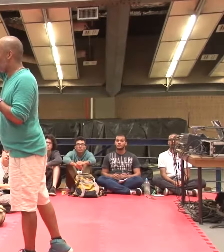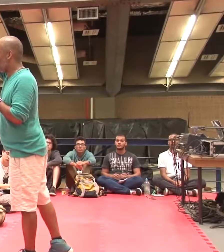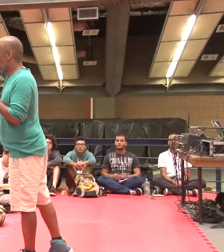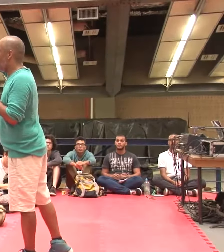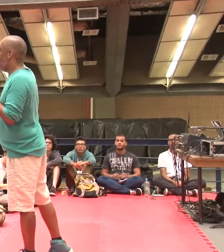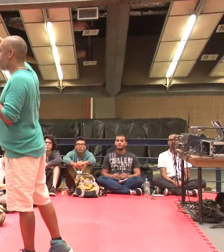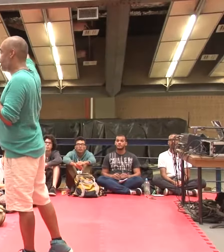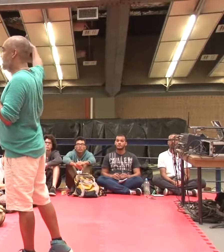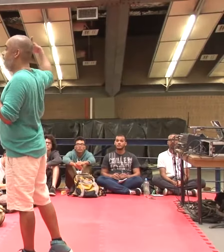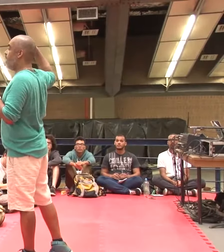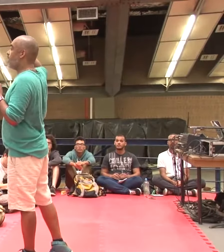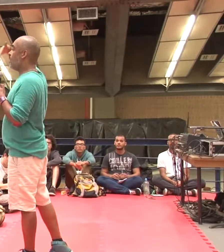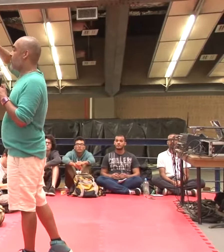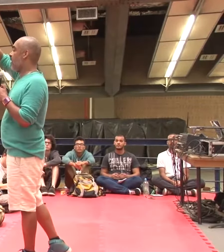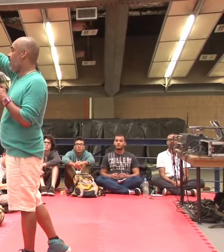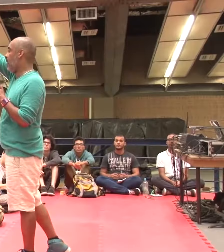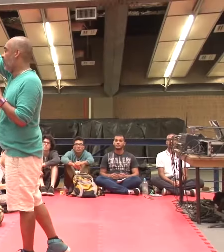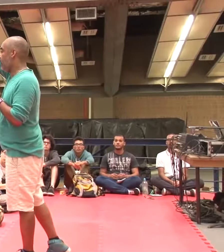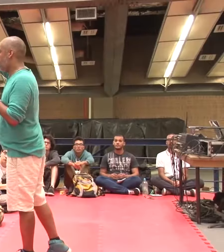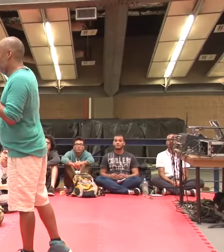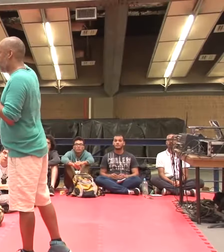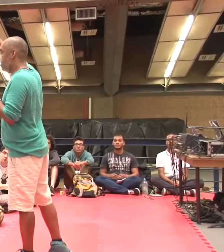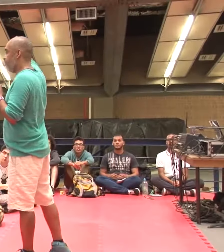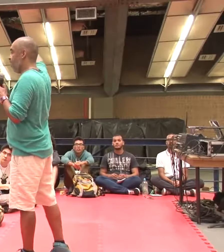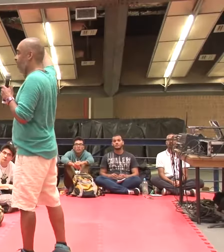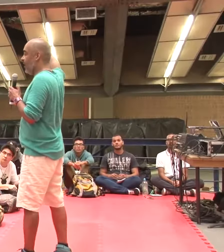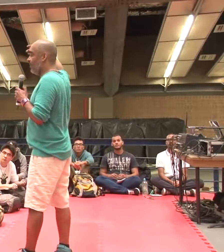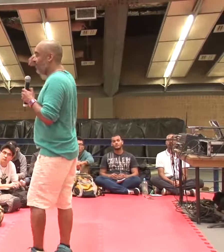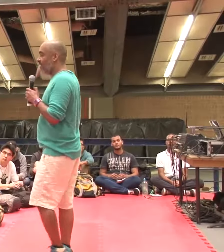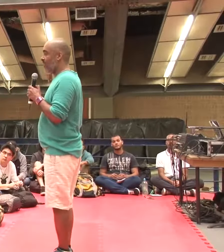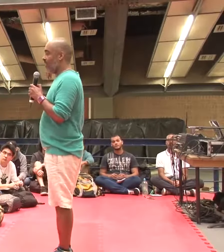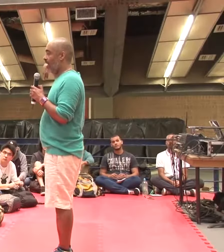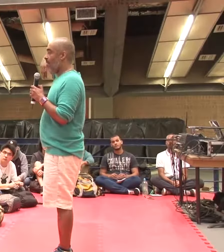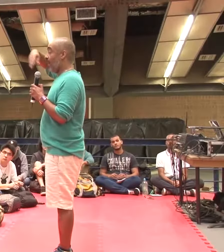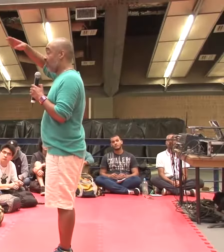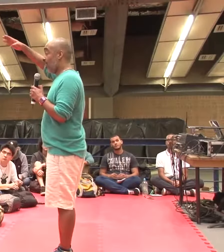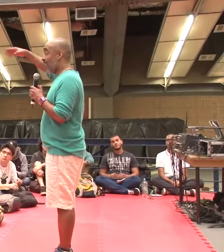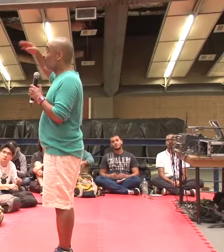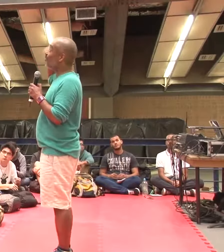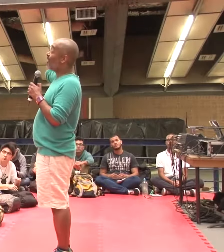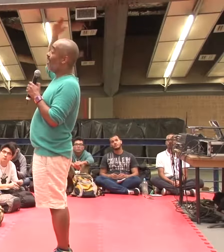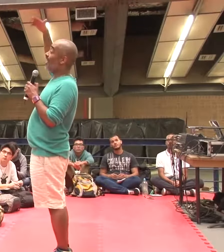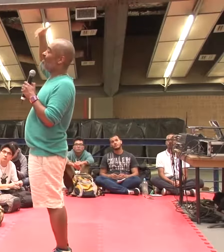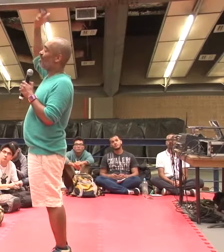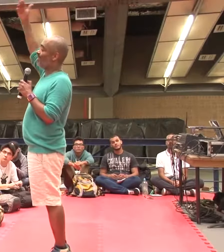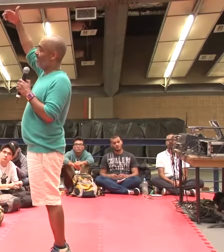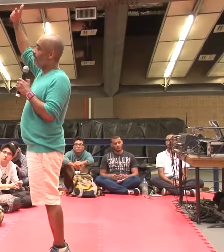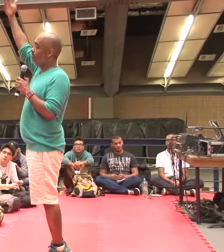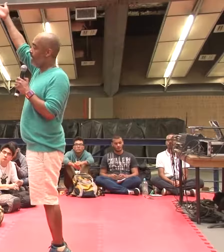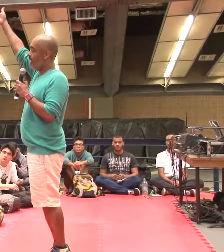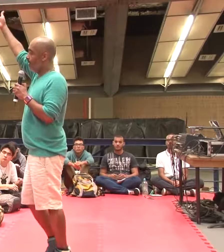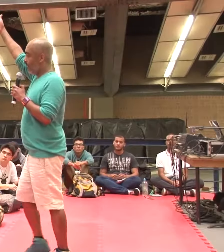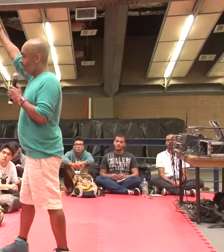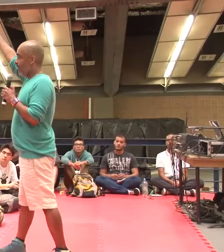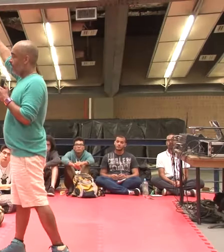no espaço da floresta, em que aqueles guerrilheiros estão ali convivendo, né, partilhando, sonhando,